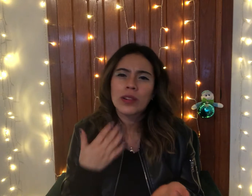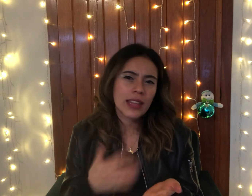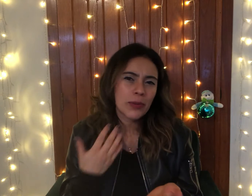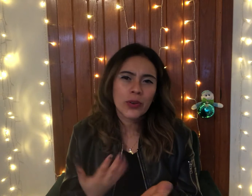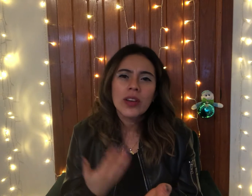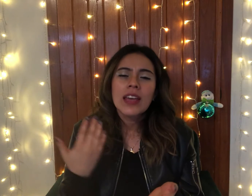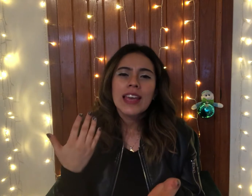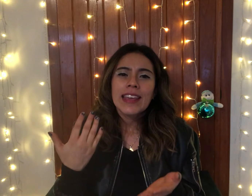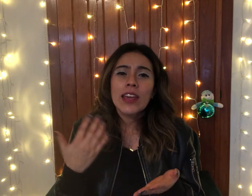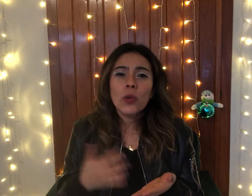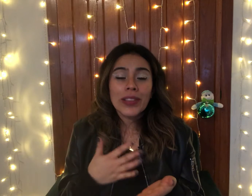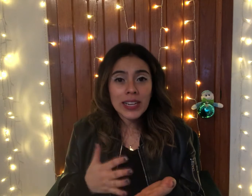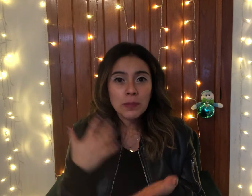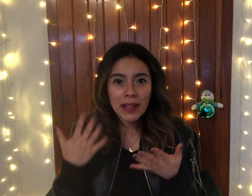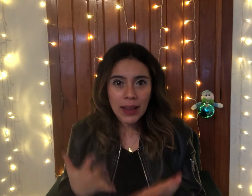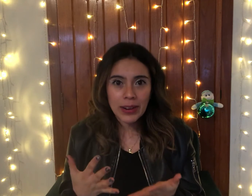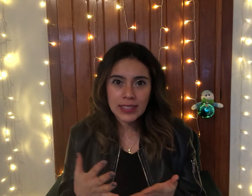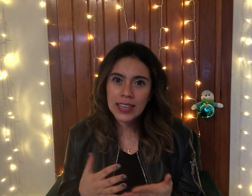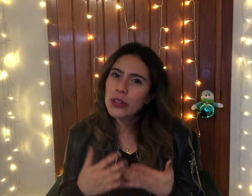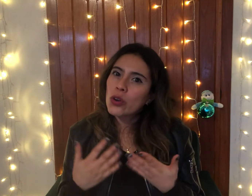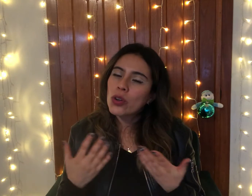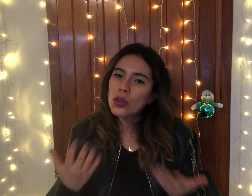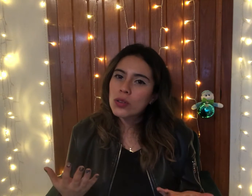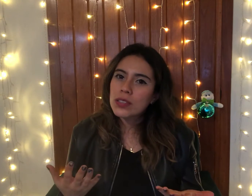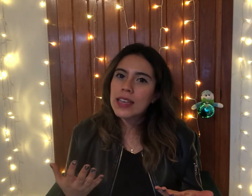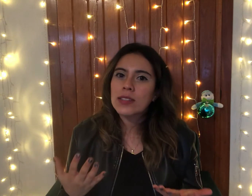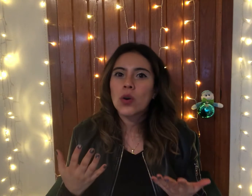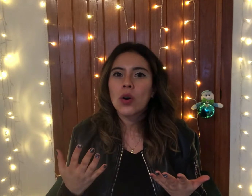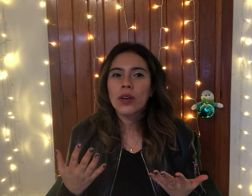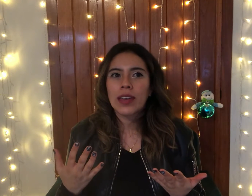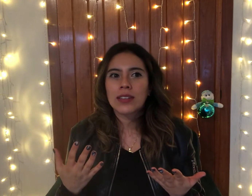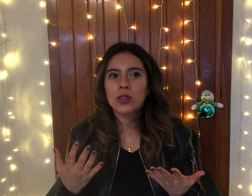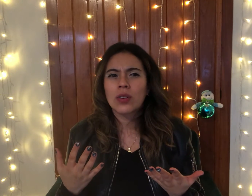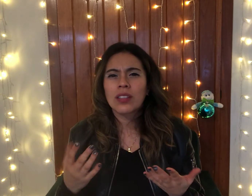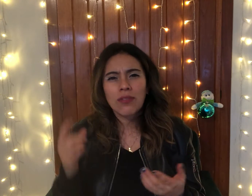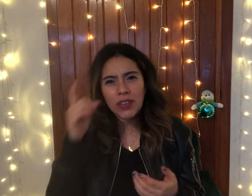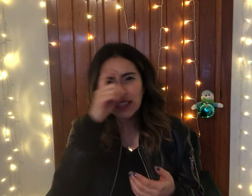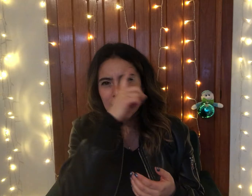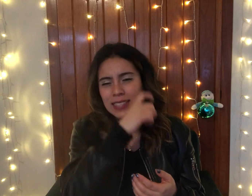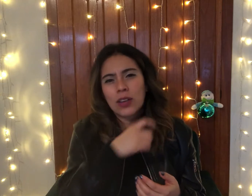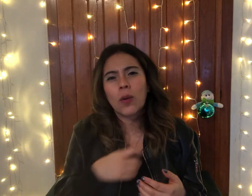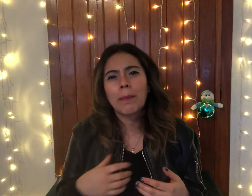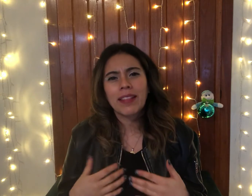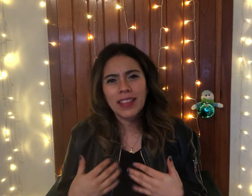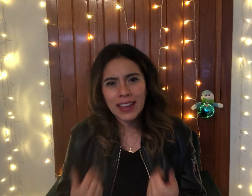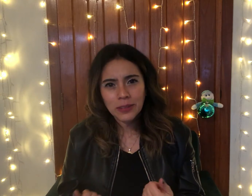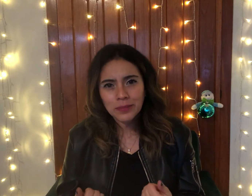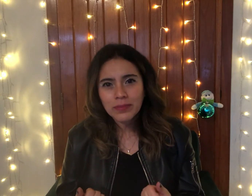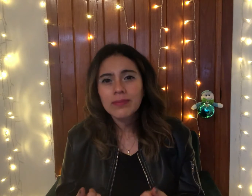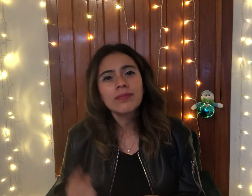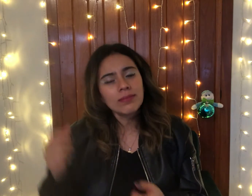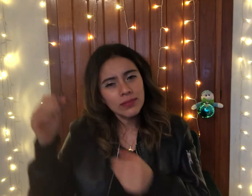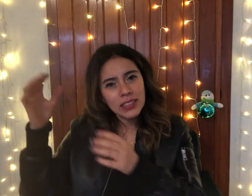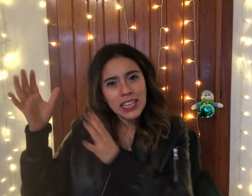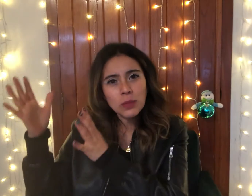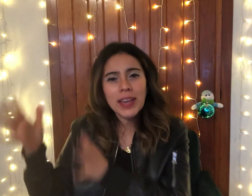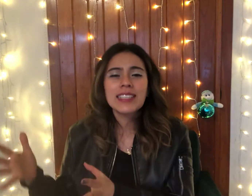libro, y encuentras palabras que no conoces o que son difíciles de comprender, las puedes